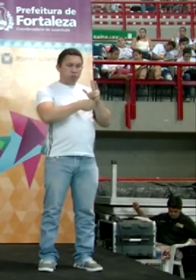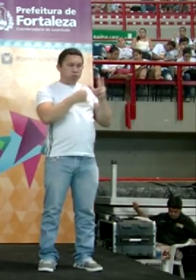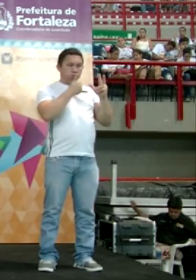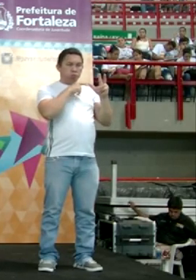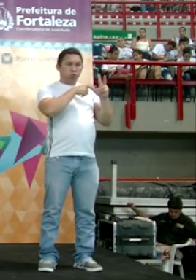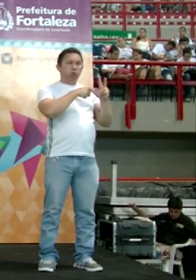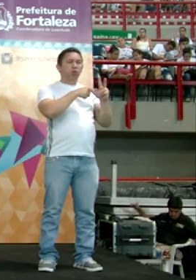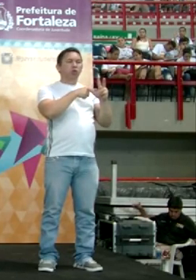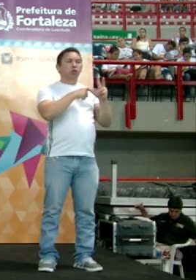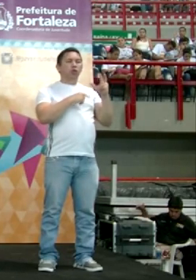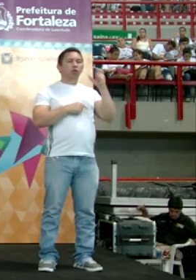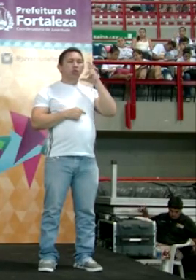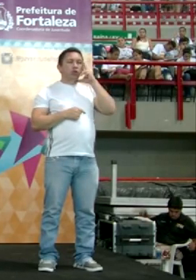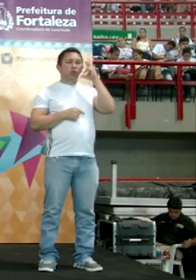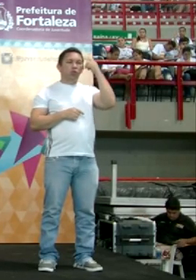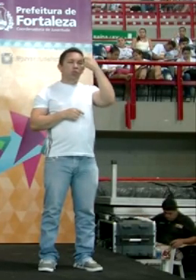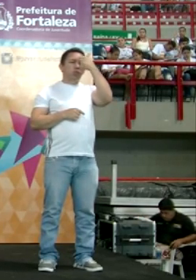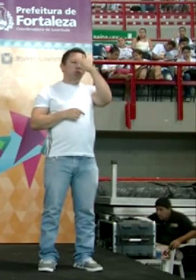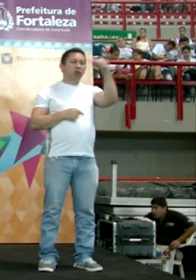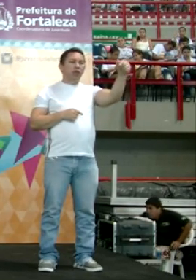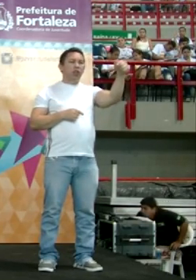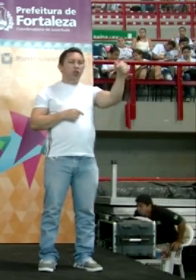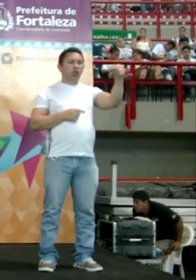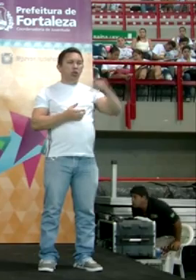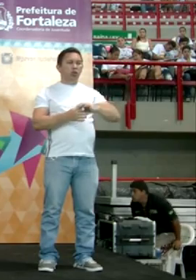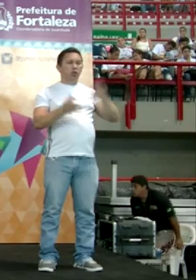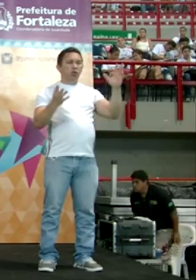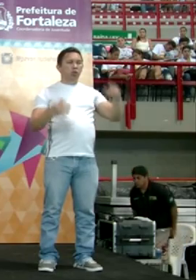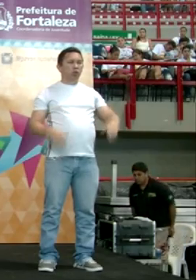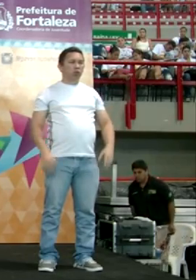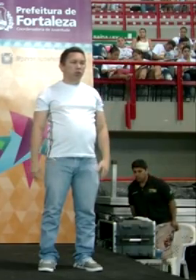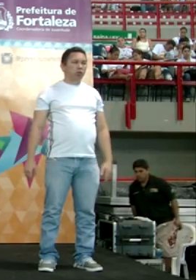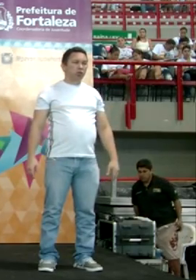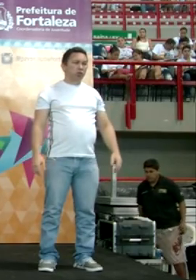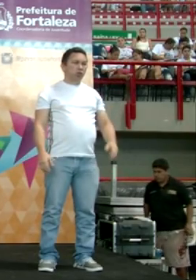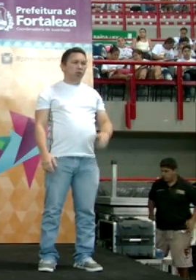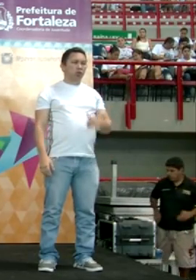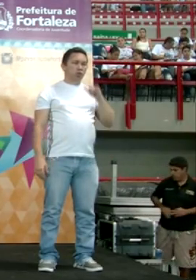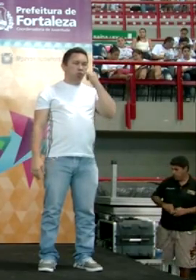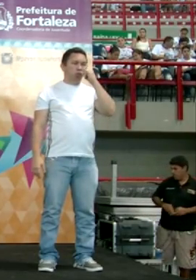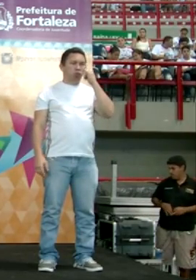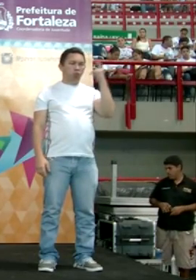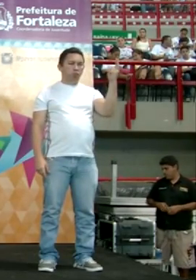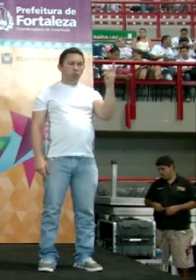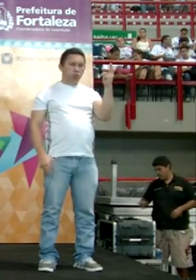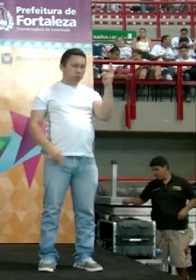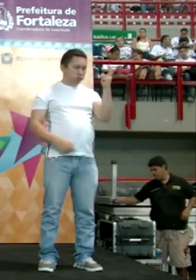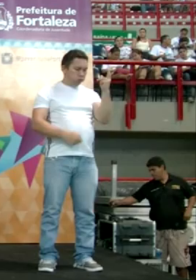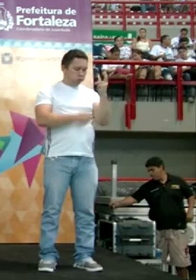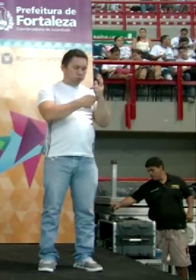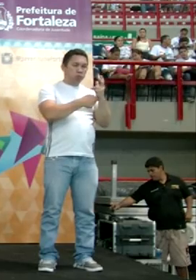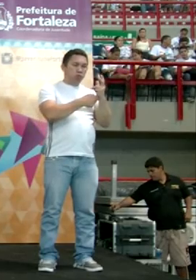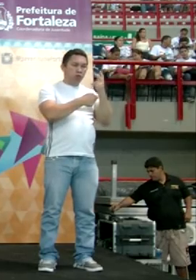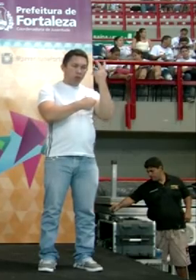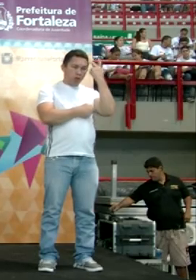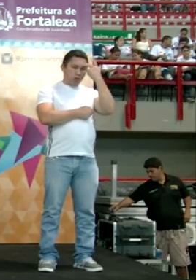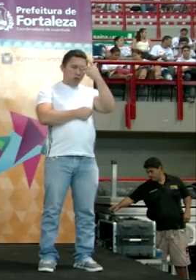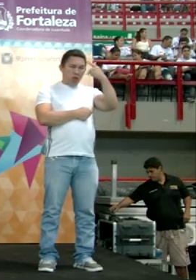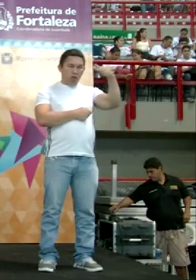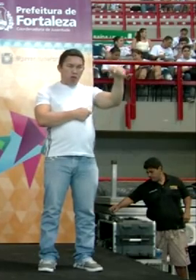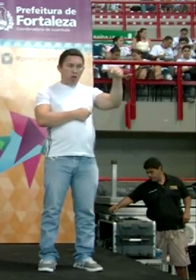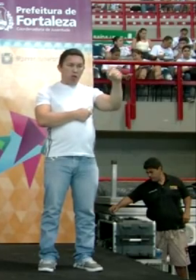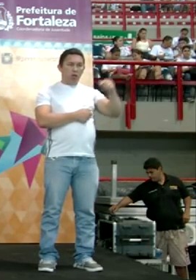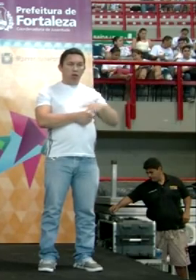vai funcionar durante 7 dias, certo? Com uma carga só, né? Isso também é vantagem porque a